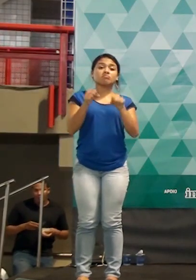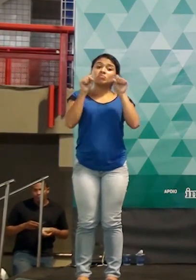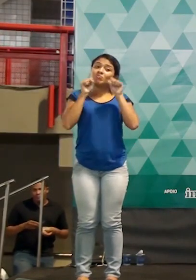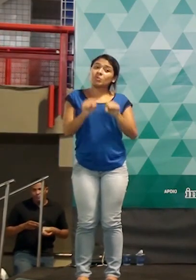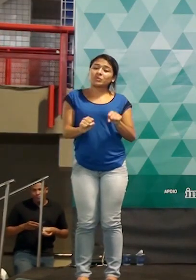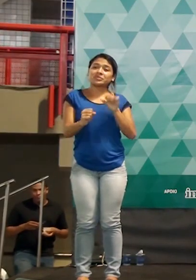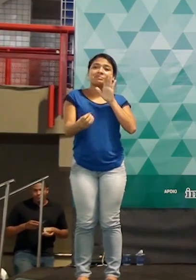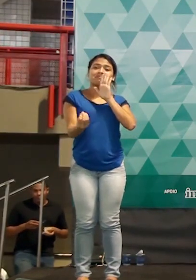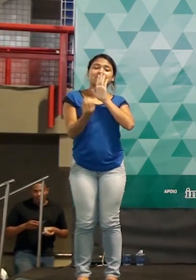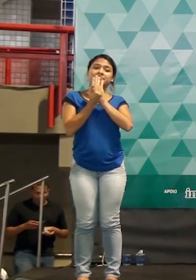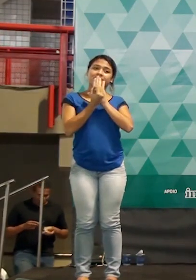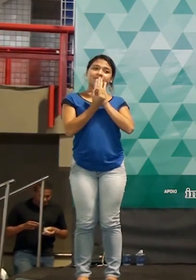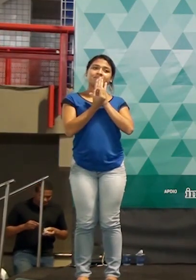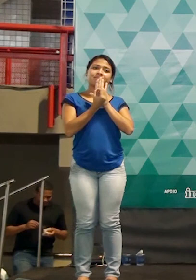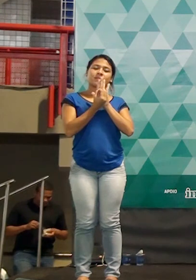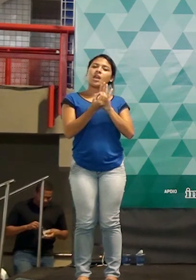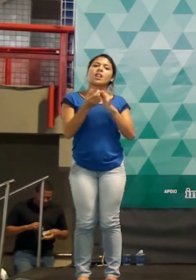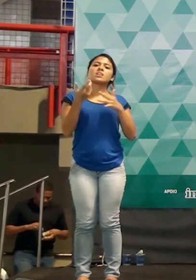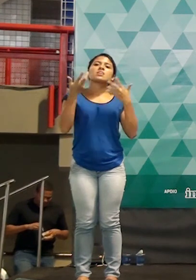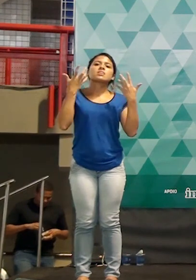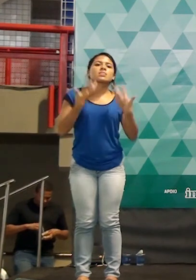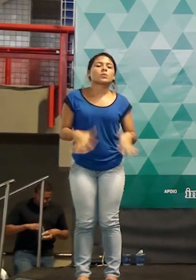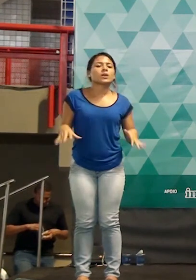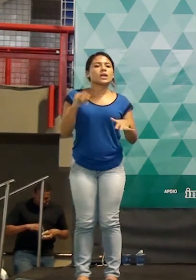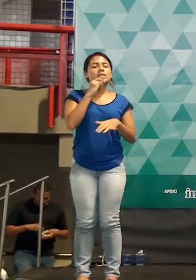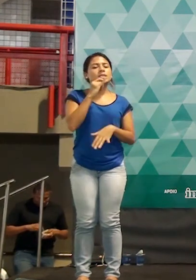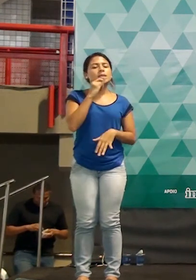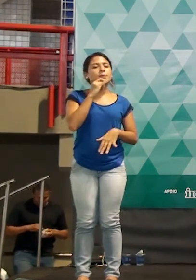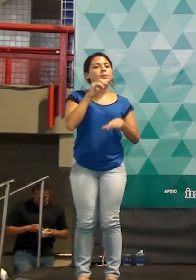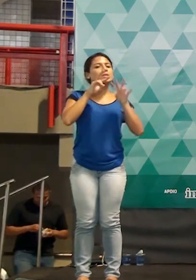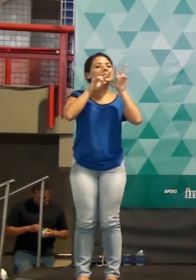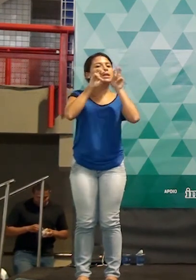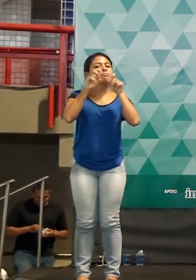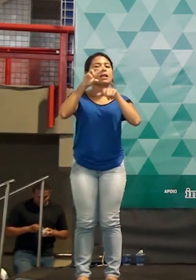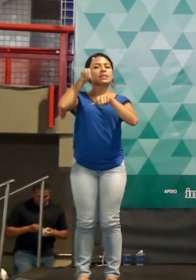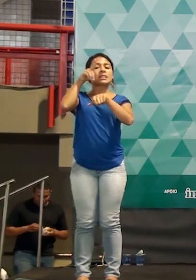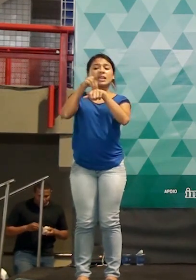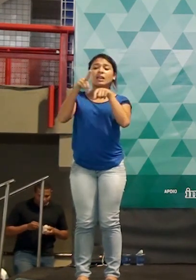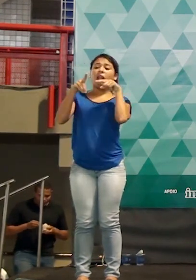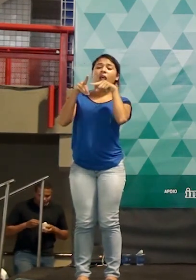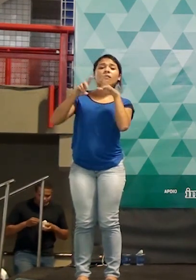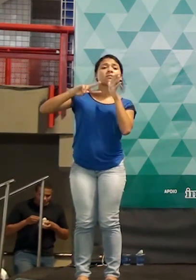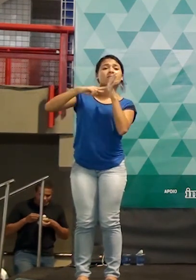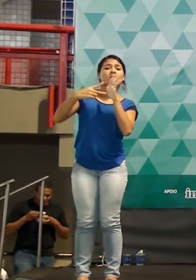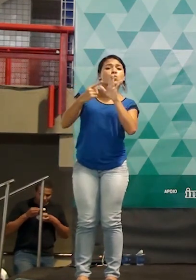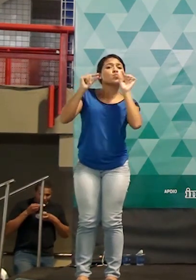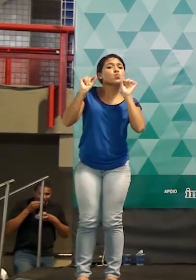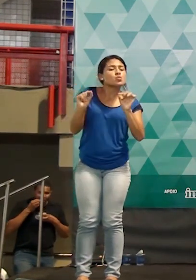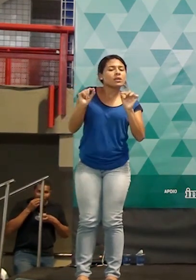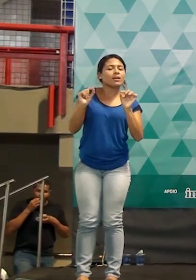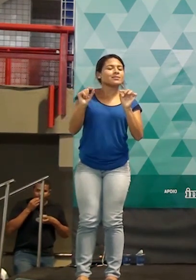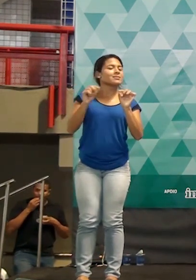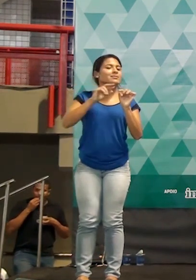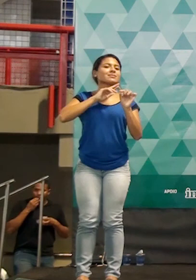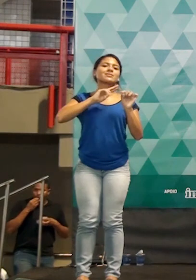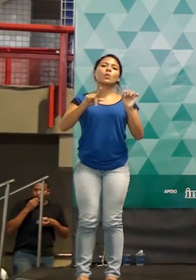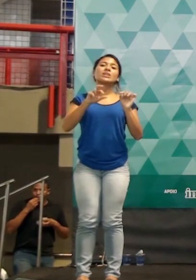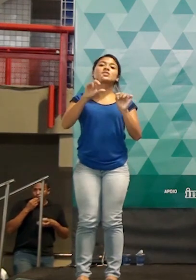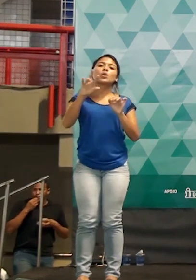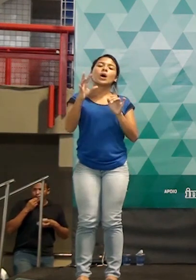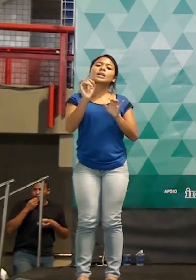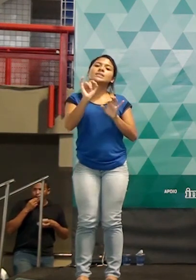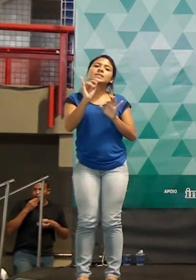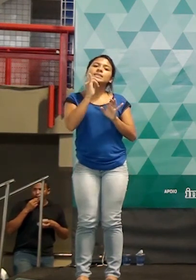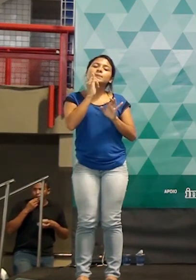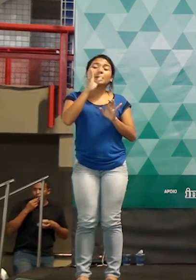você zera. O Enem não quer redação expositiva, ele quer argumentativa, tá?